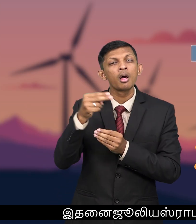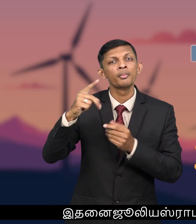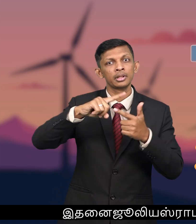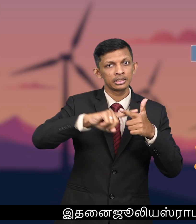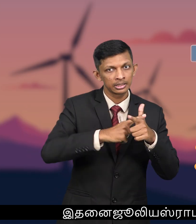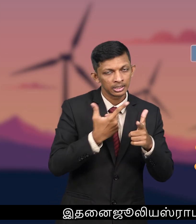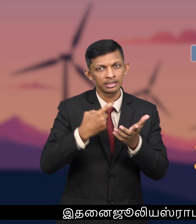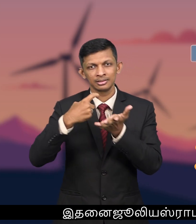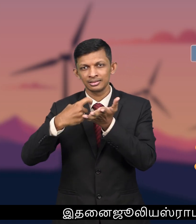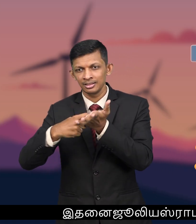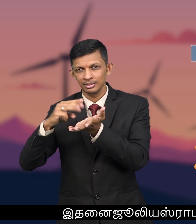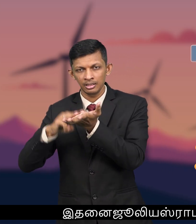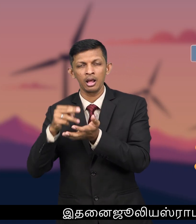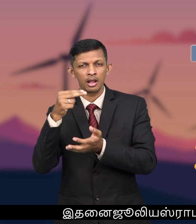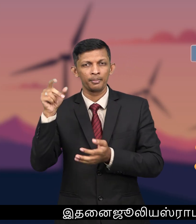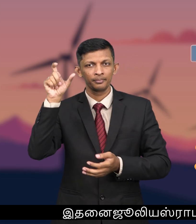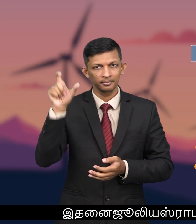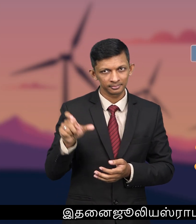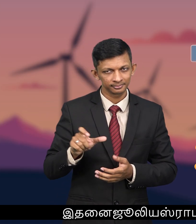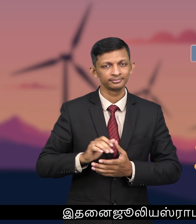ராபர்ட் மேயர் என்பவர் வழங்கினார்.